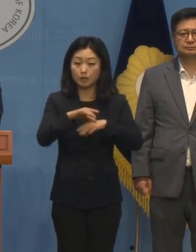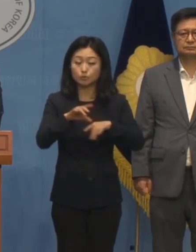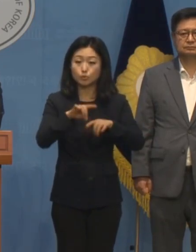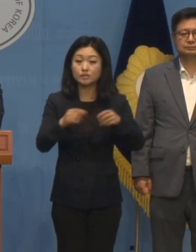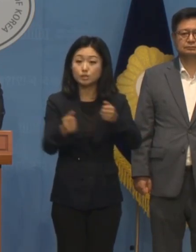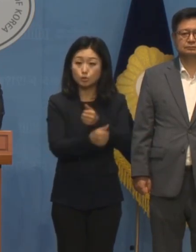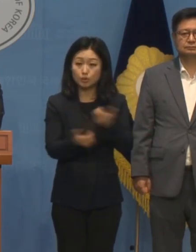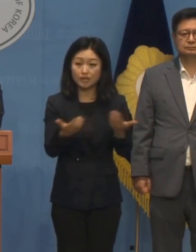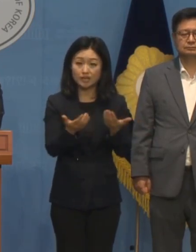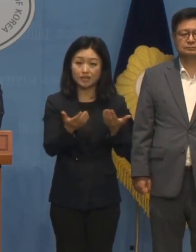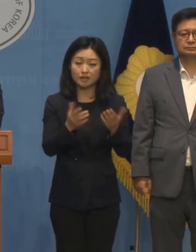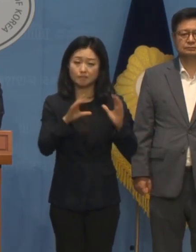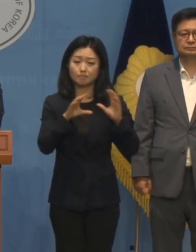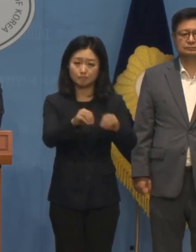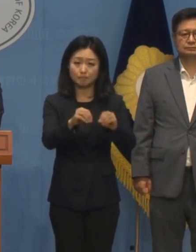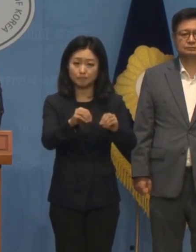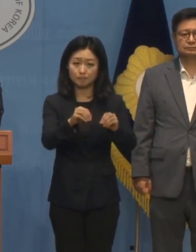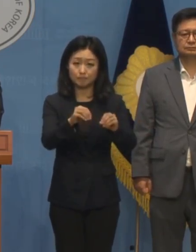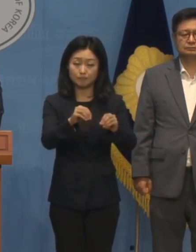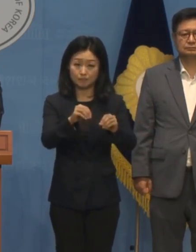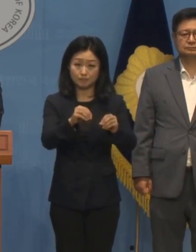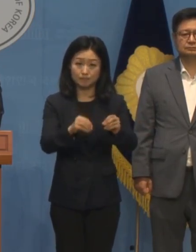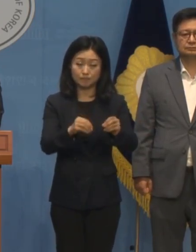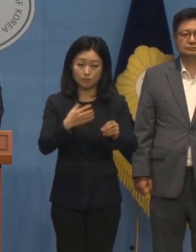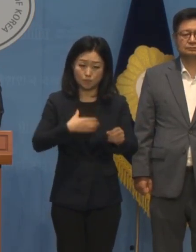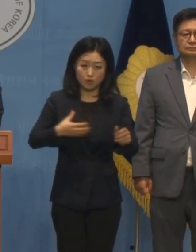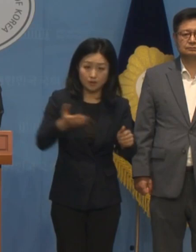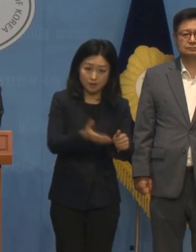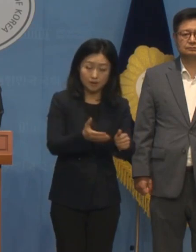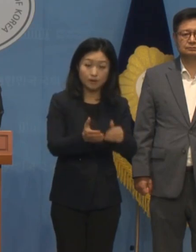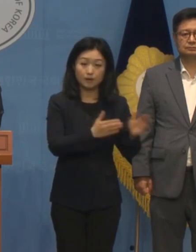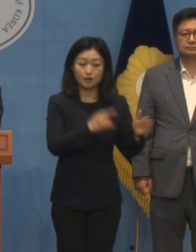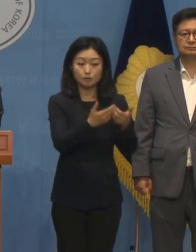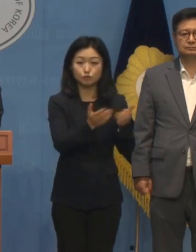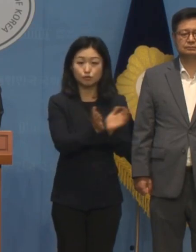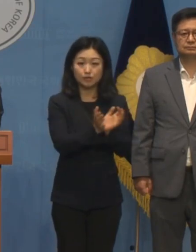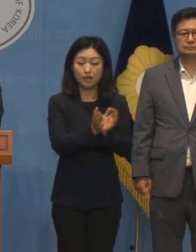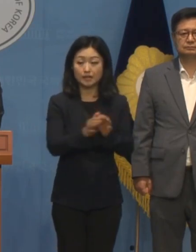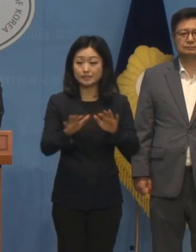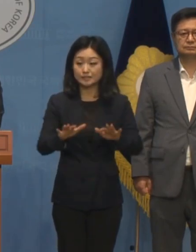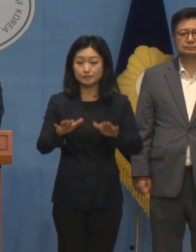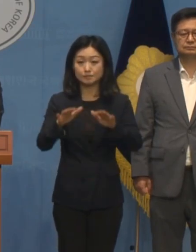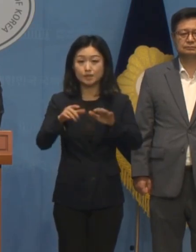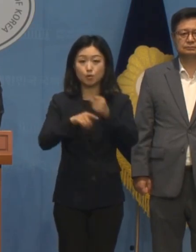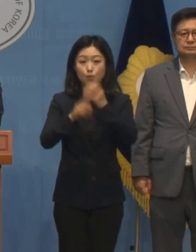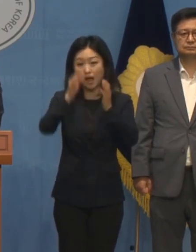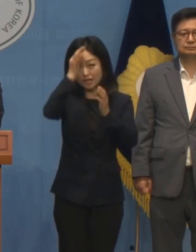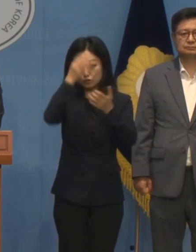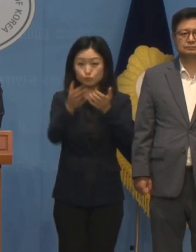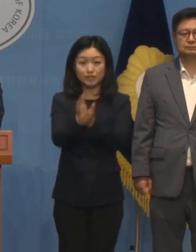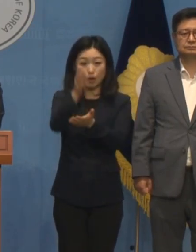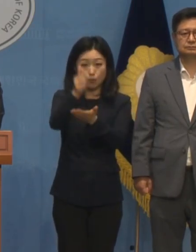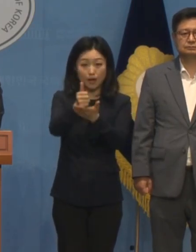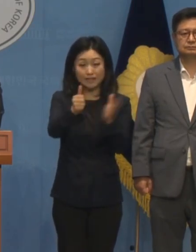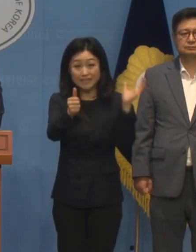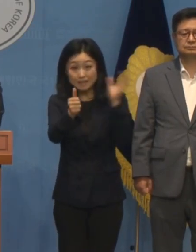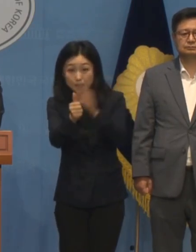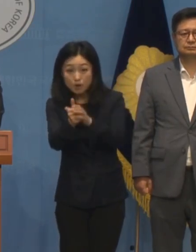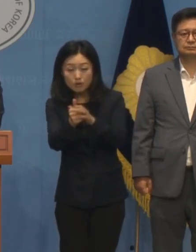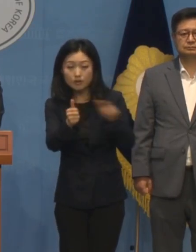업무를 마비시켰습니다. 이어서 민주당은 이제 대한민국 과학기술정보통신부 장관